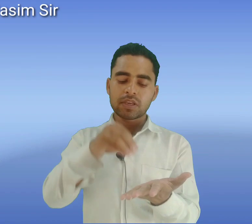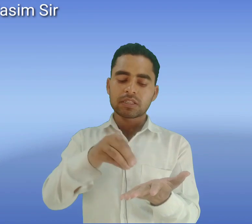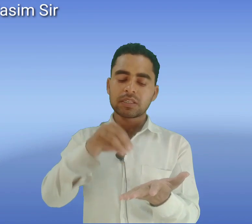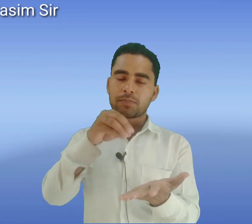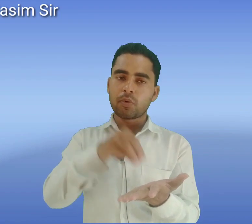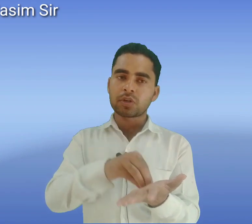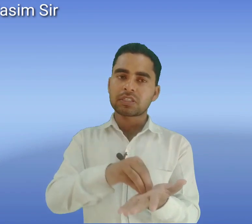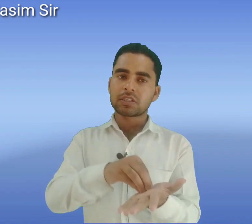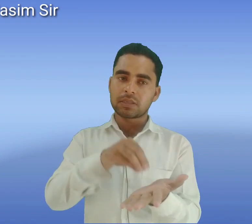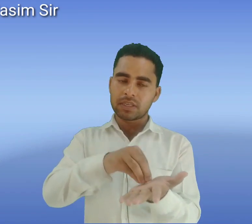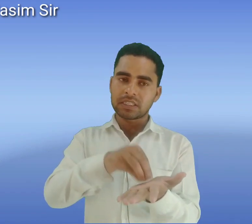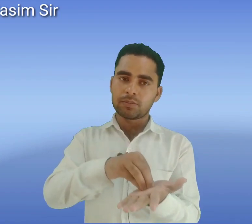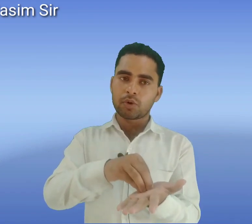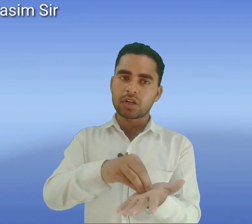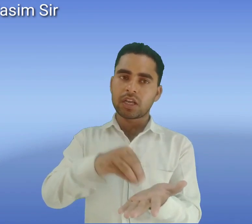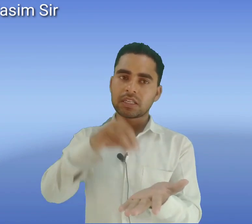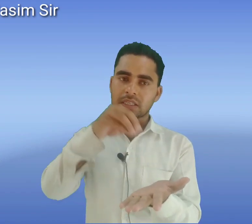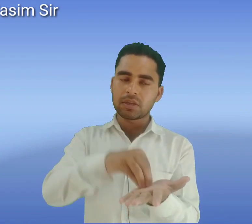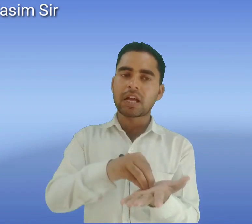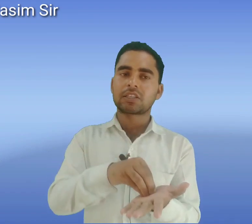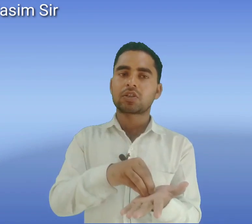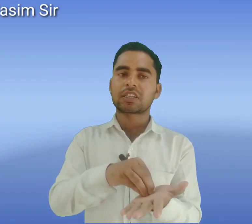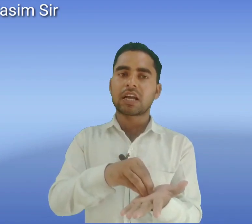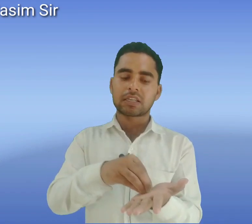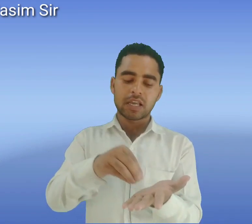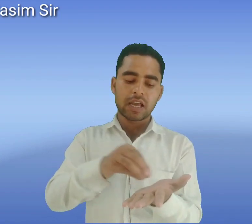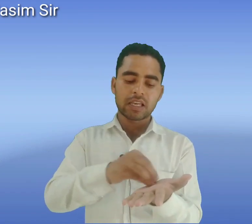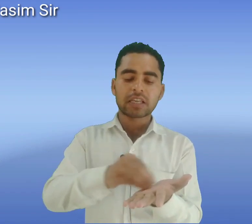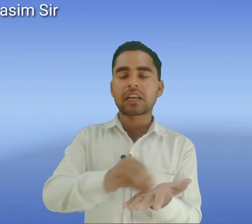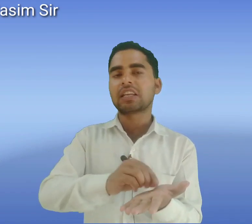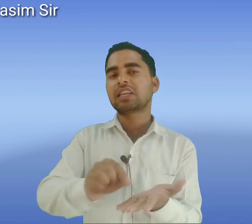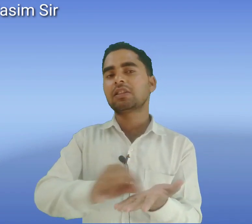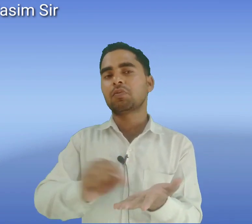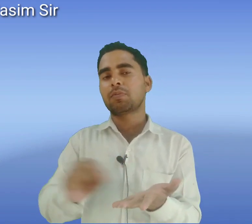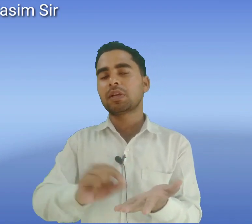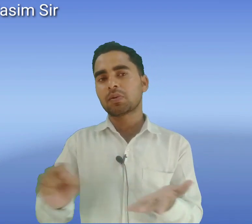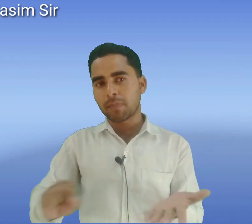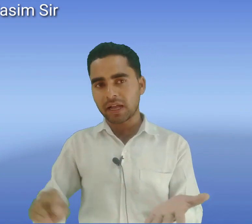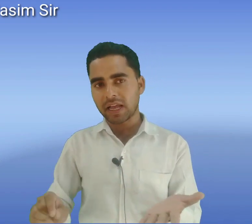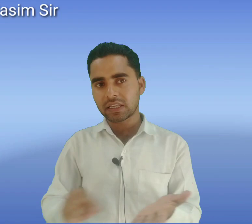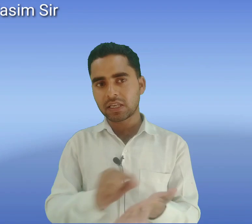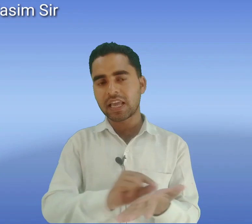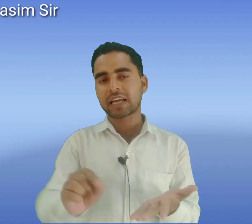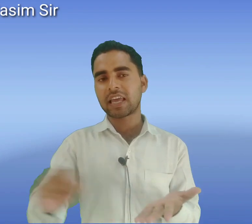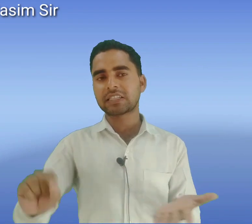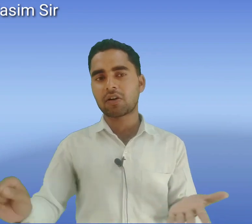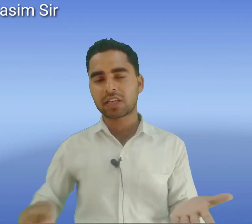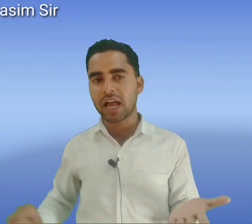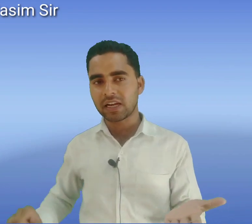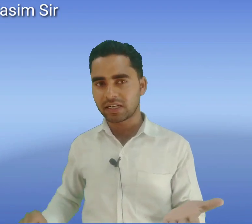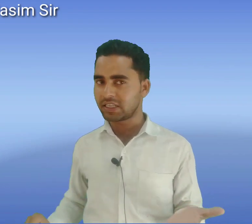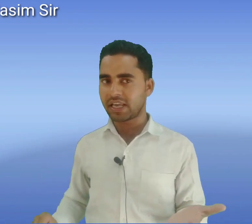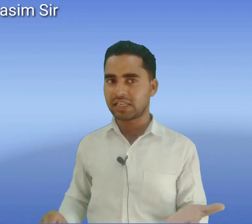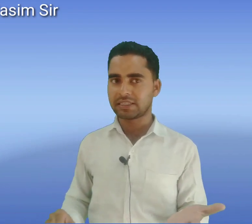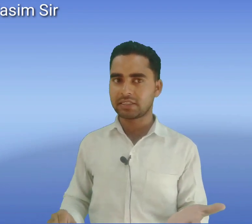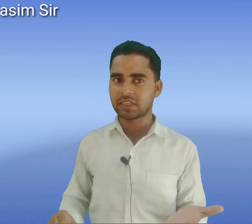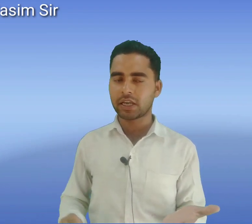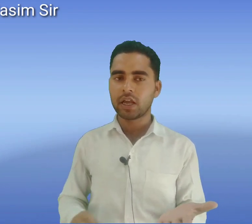सीबीएसई बोर्ड सीबीएसई बोर्ड ने है सभी राज्यों से का किया है एक लिखित वे में मां कि क्या किया जाए और क्या नहीं किया जा सकता है